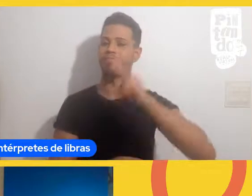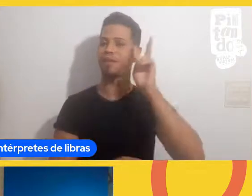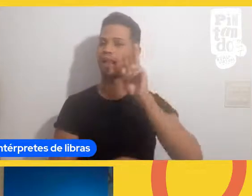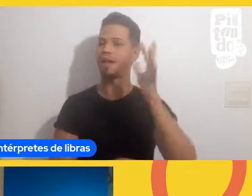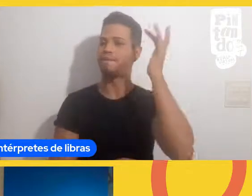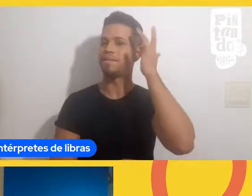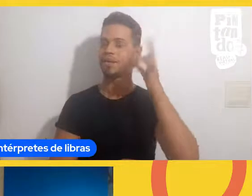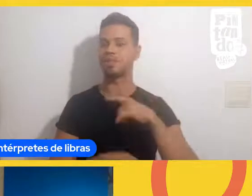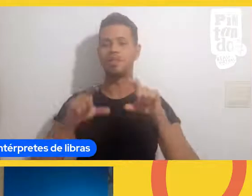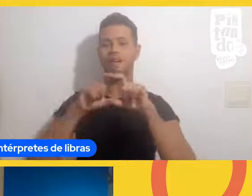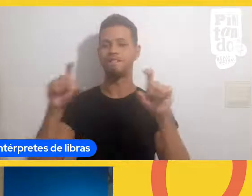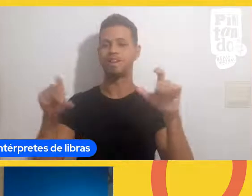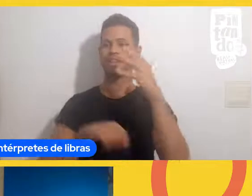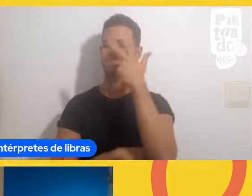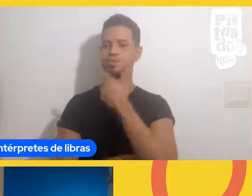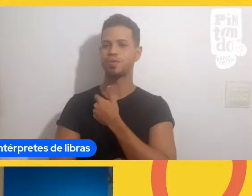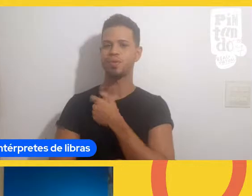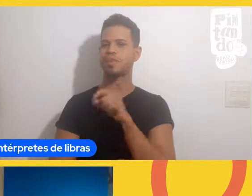super bonita